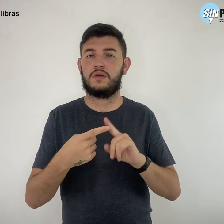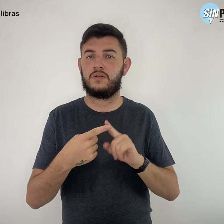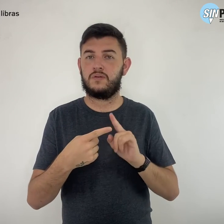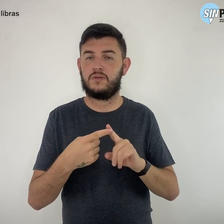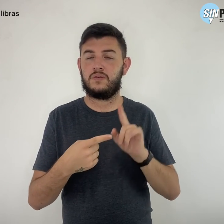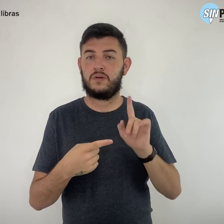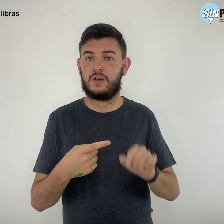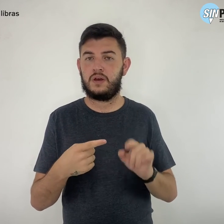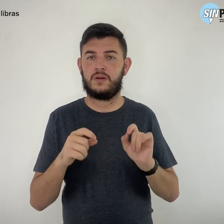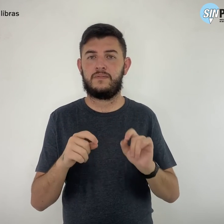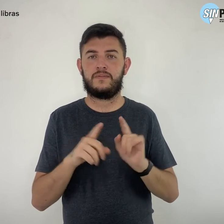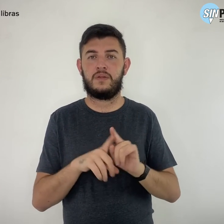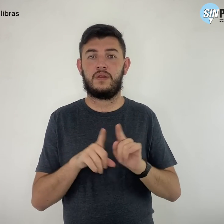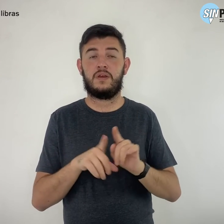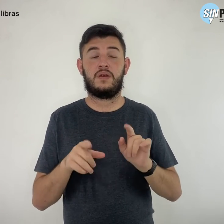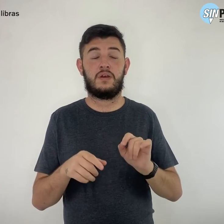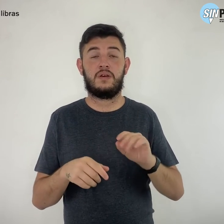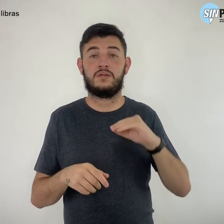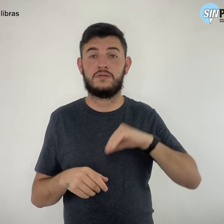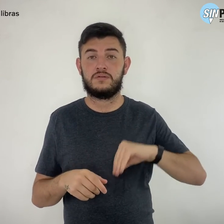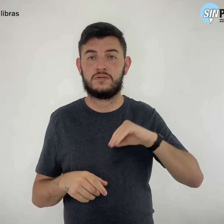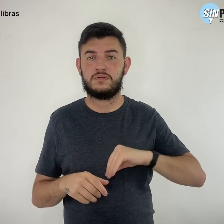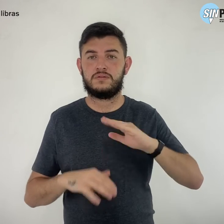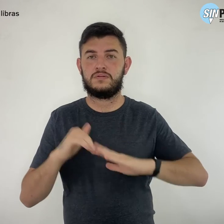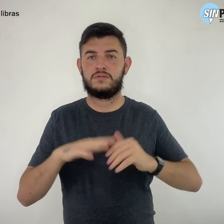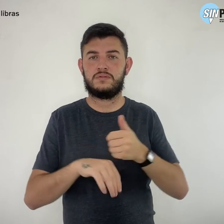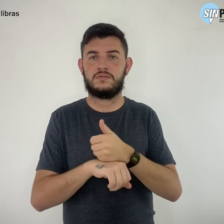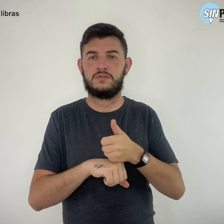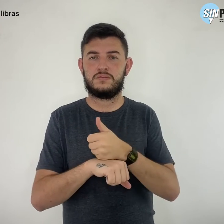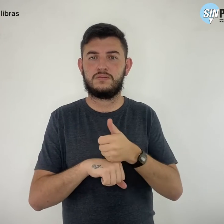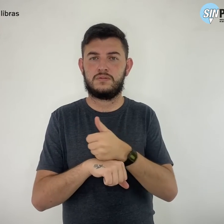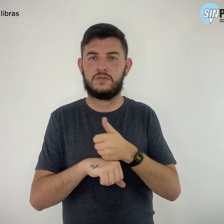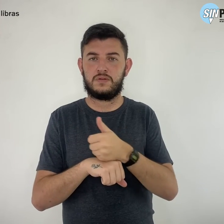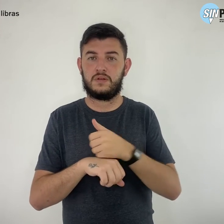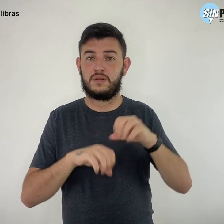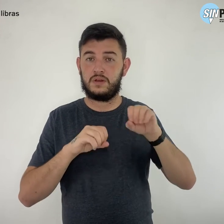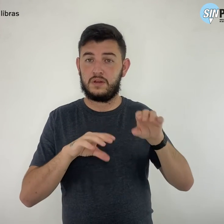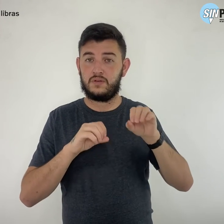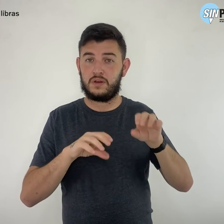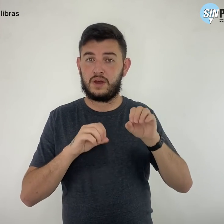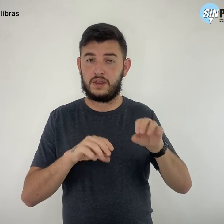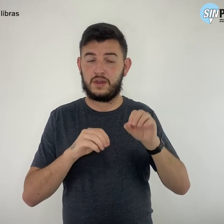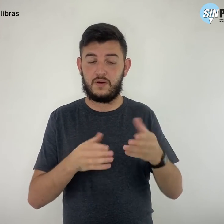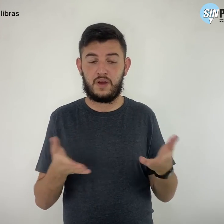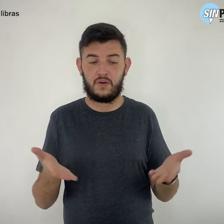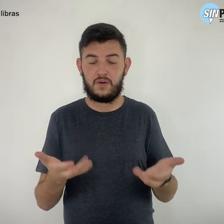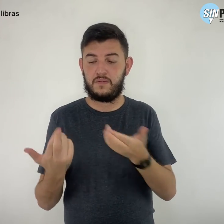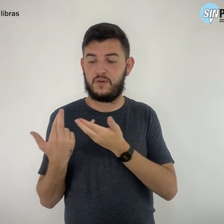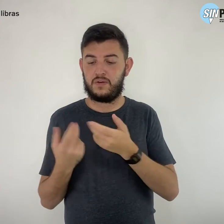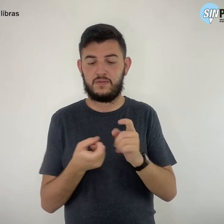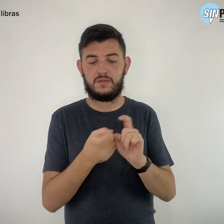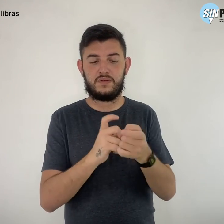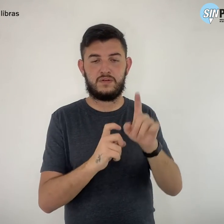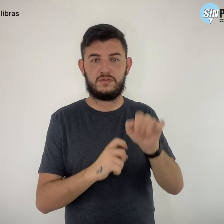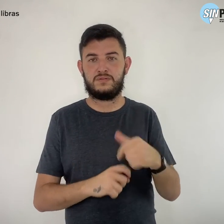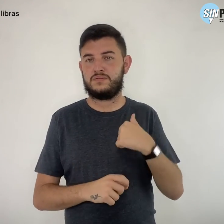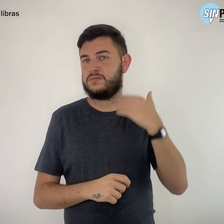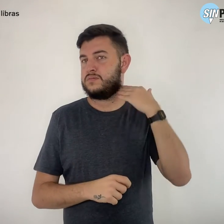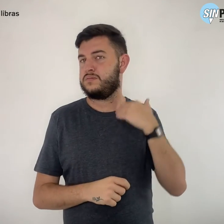de pagamento dos profissionais da educação para bancos privados. Antes, a gestão dos recursos